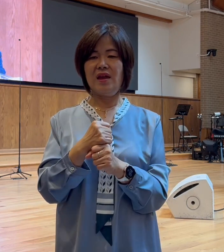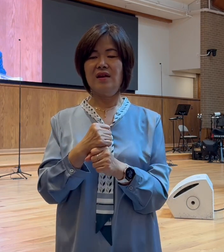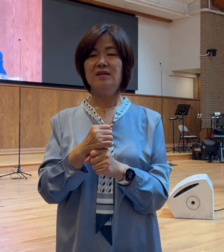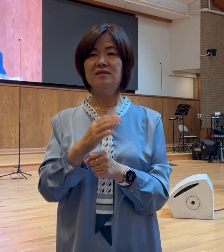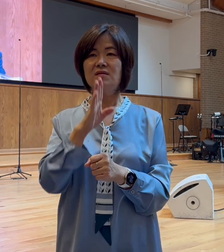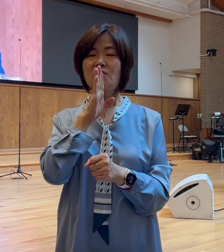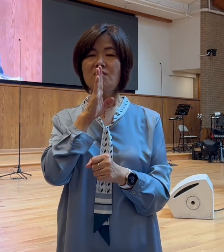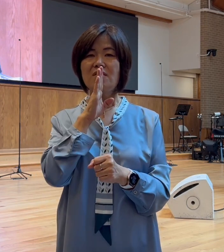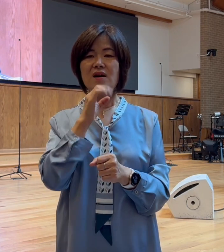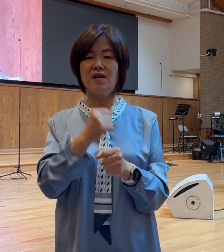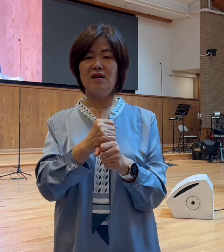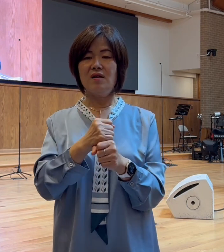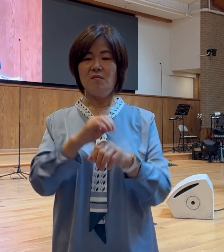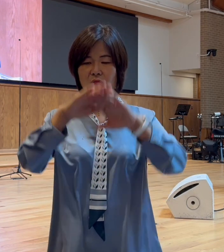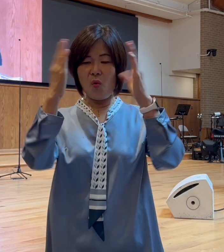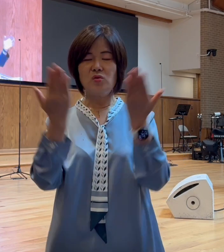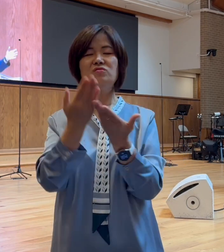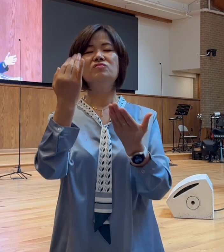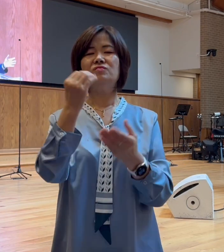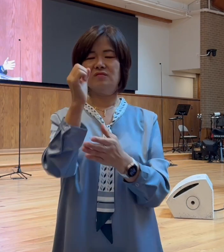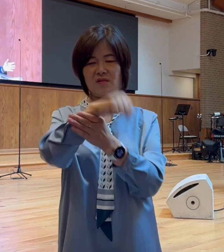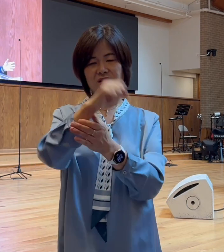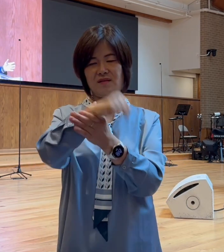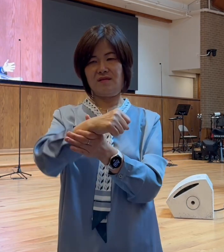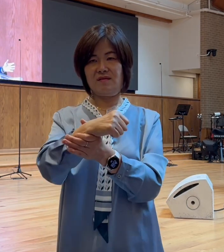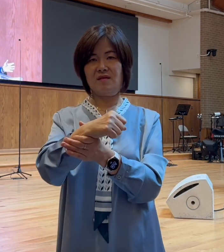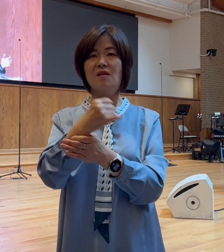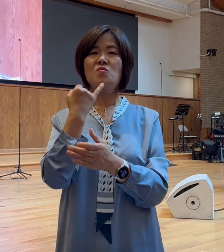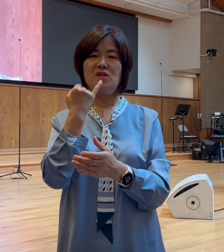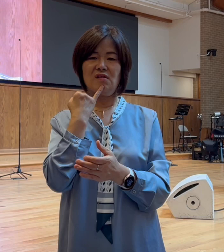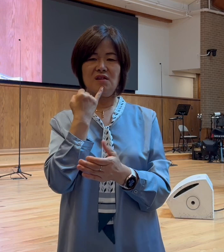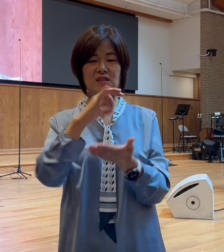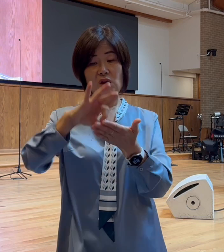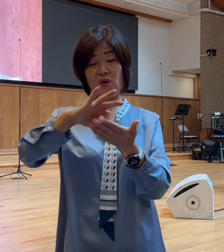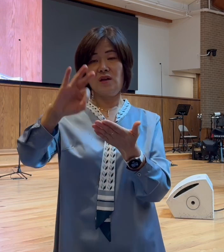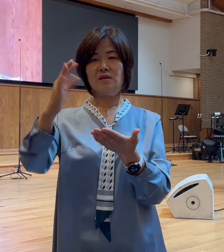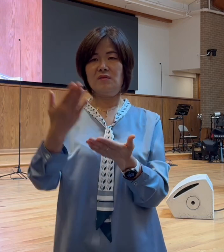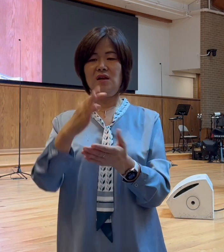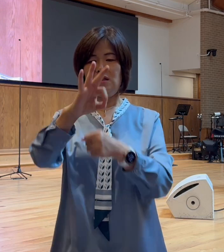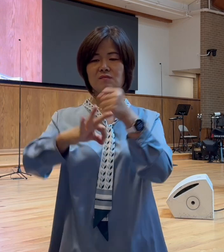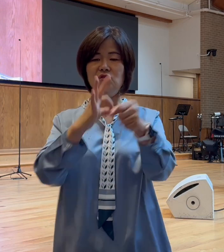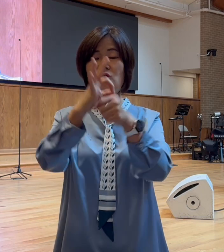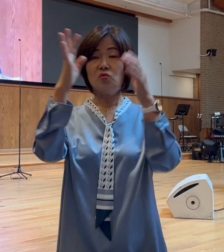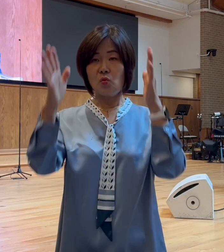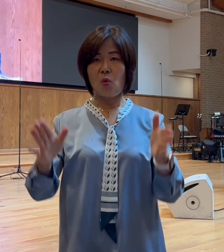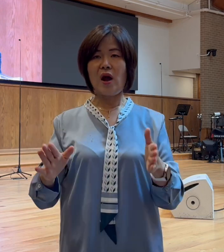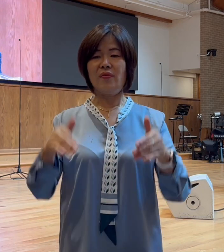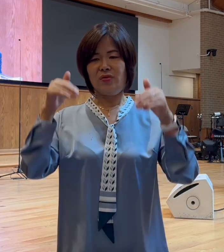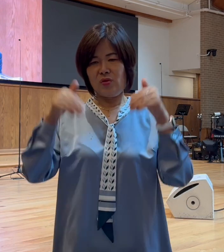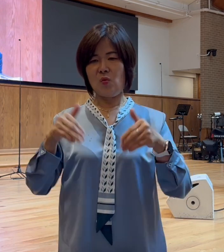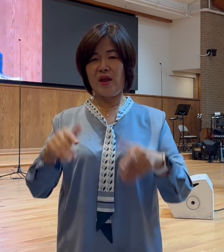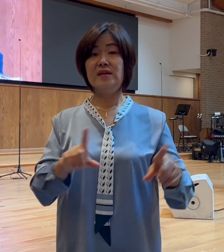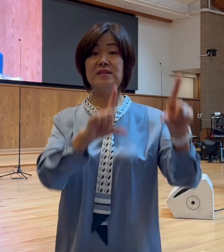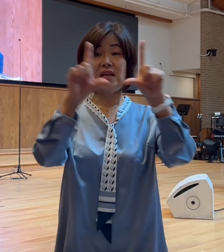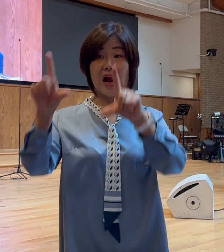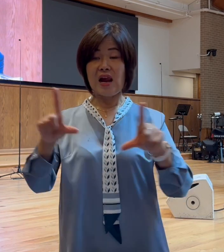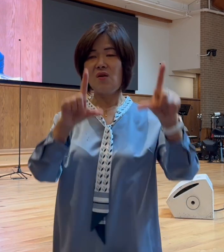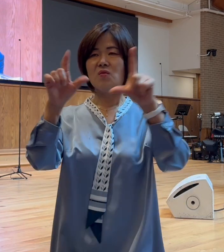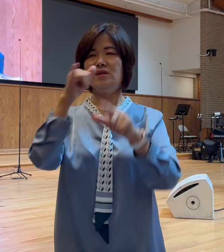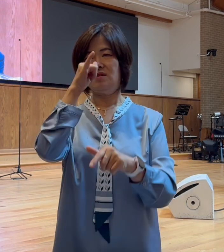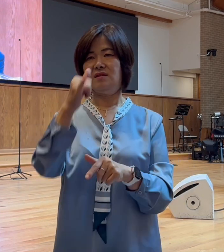상징 같아요. 아내를 제외하고는 다 맡깁니다. 10년 동안 요셉은 노예의 삶을